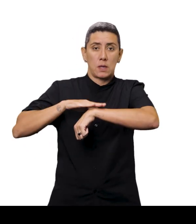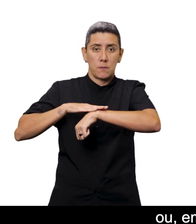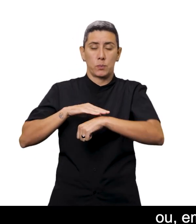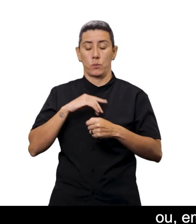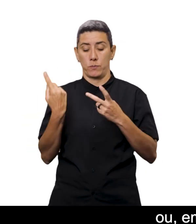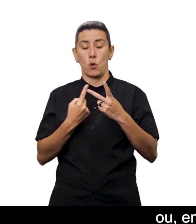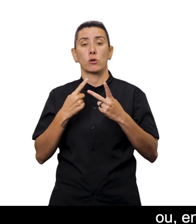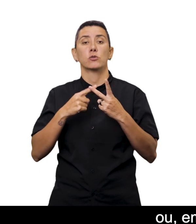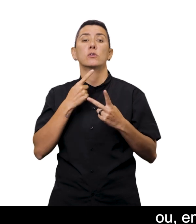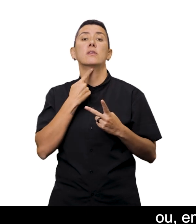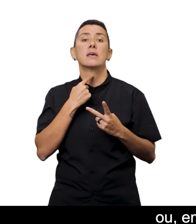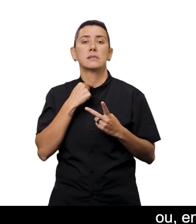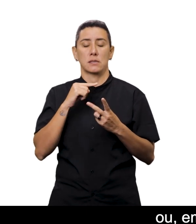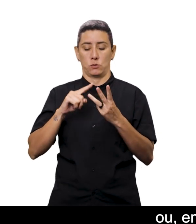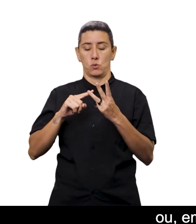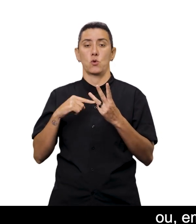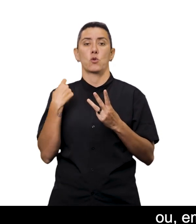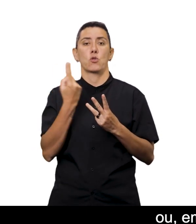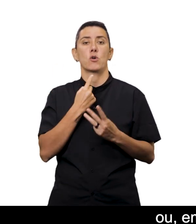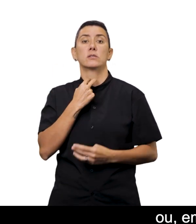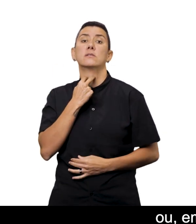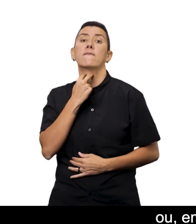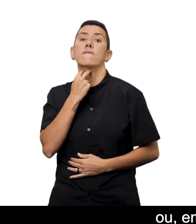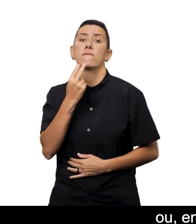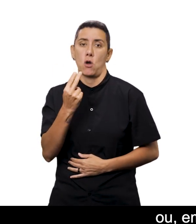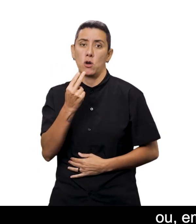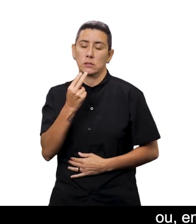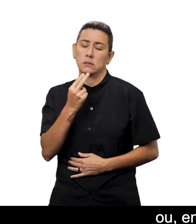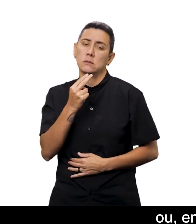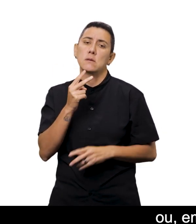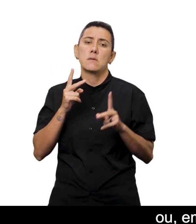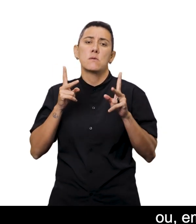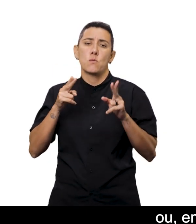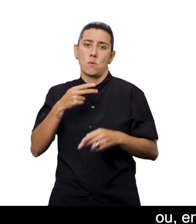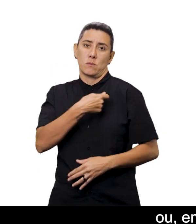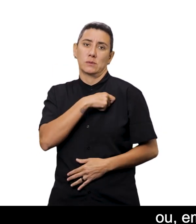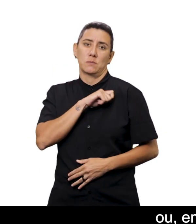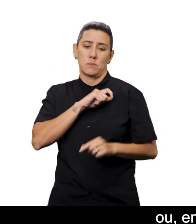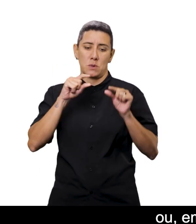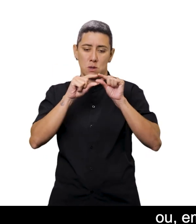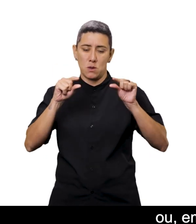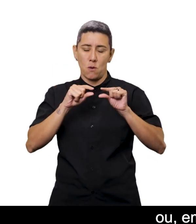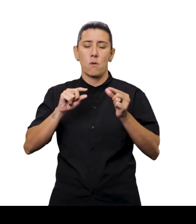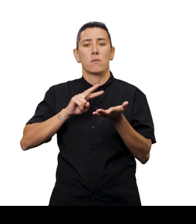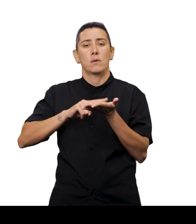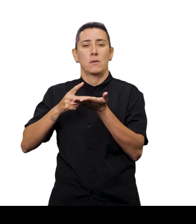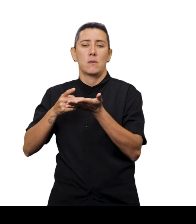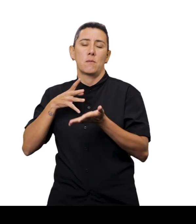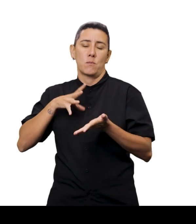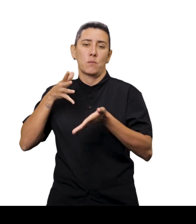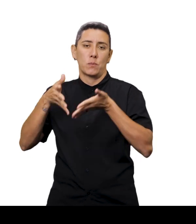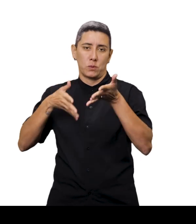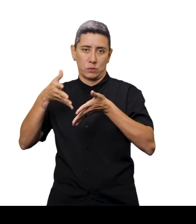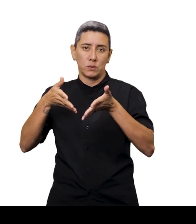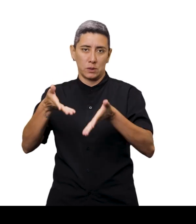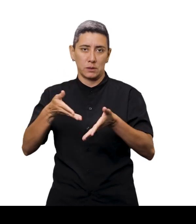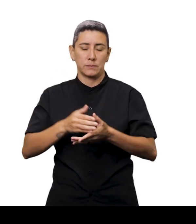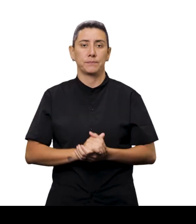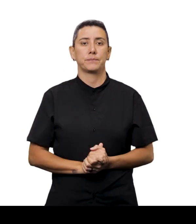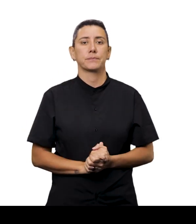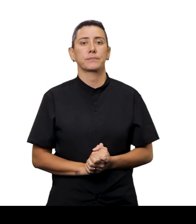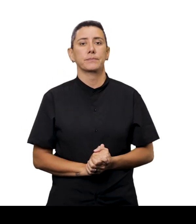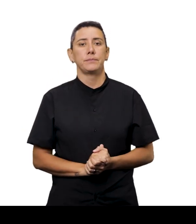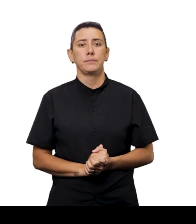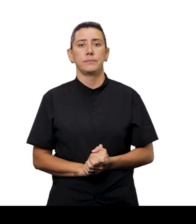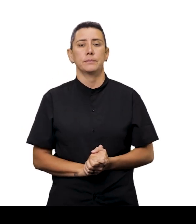Vozes, ou em português, Nosso Tempo, Nosso Desejo, Nossas Vozes. Embora a ação